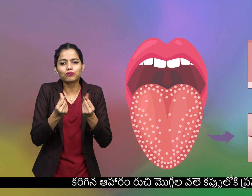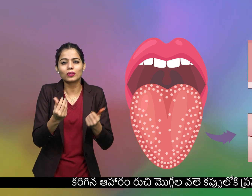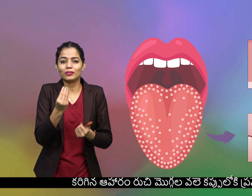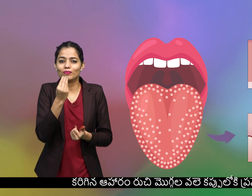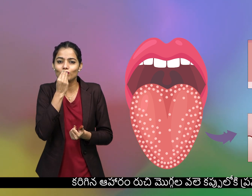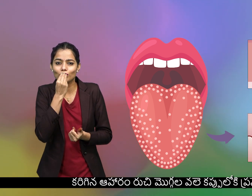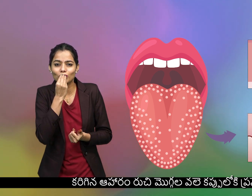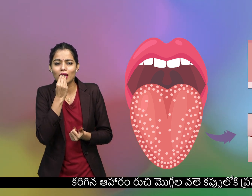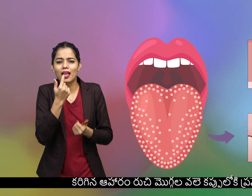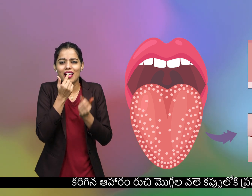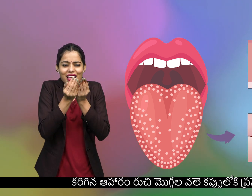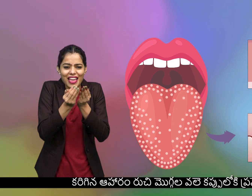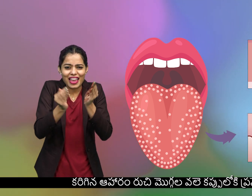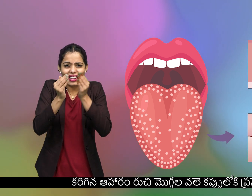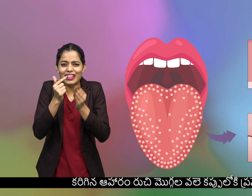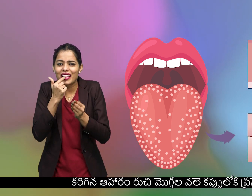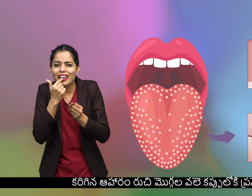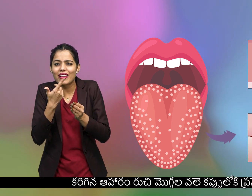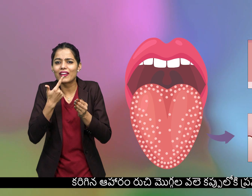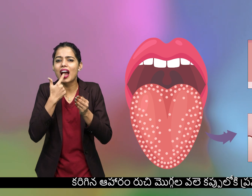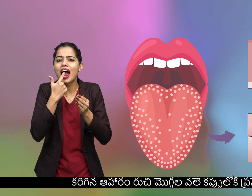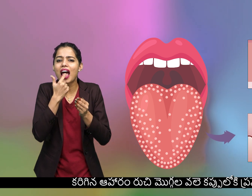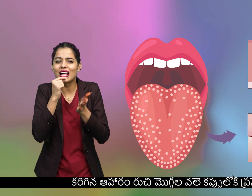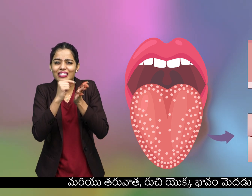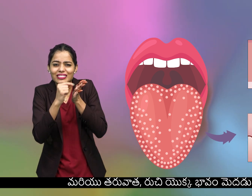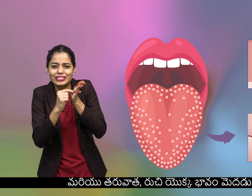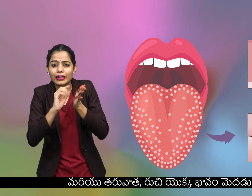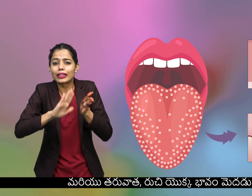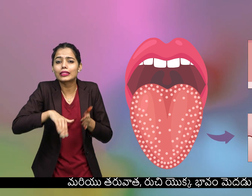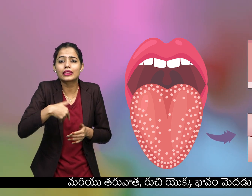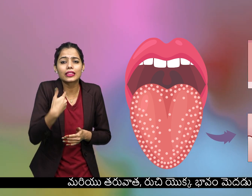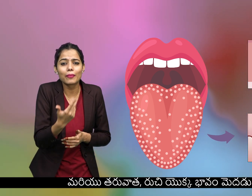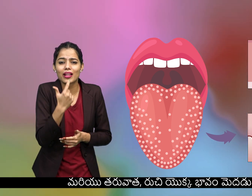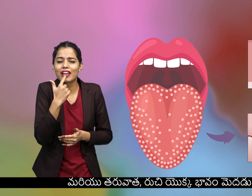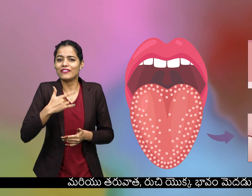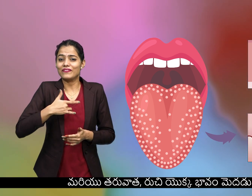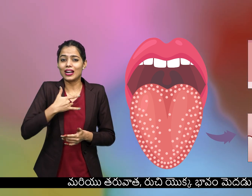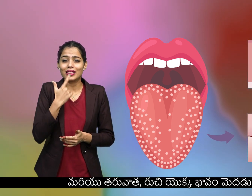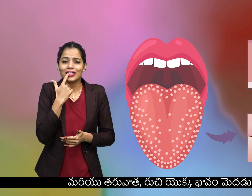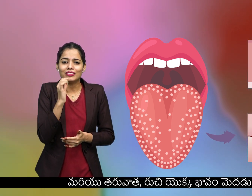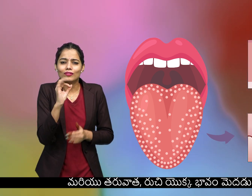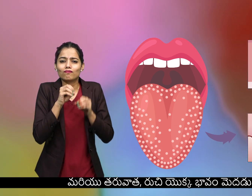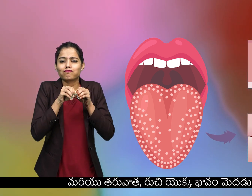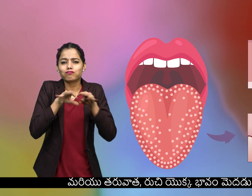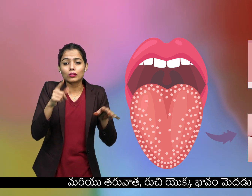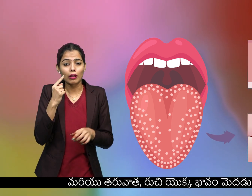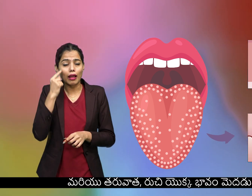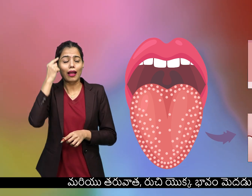కరిగిన ఆహారం రుచి మొగ్గల వలె కప్పులోకి ప్రవేశిస్తుంది మరియు తర్వాత రుచి యొక్క భావం